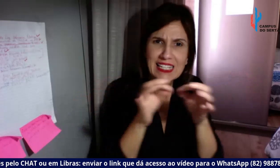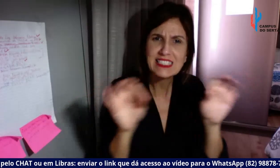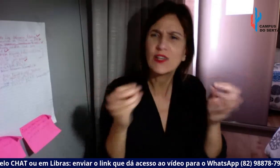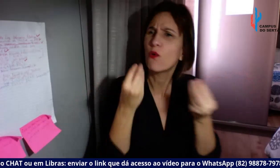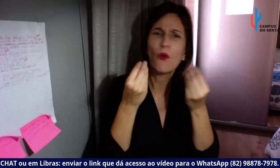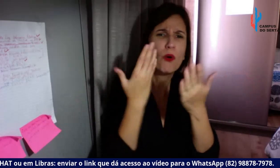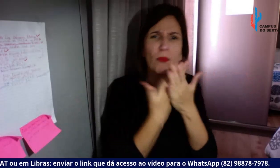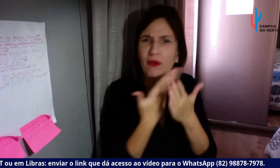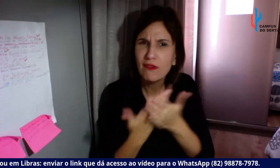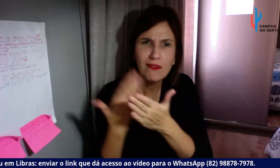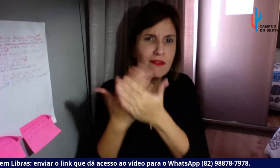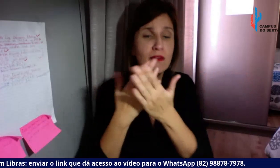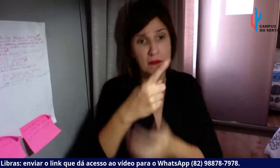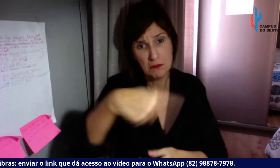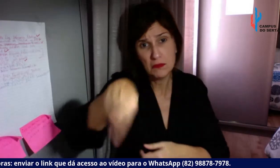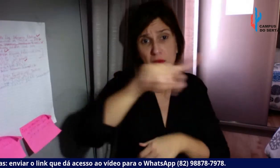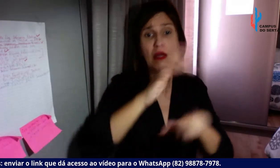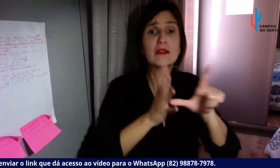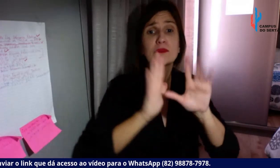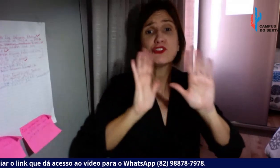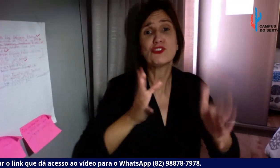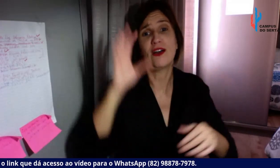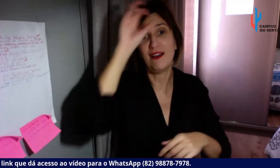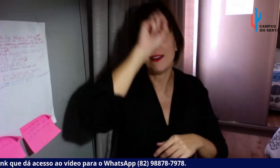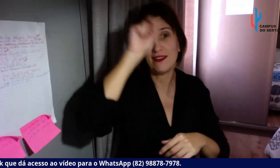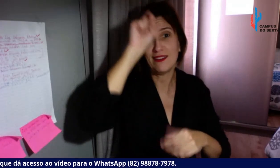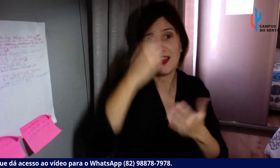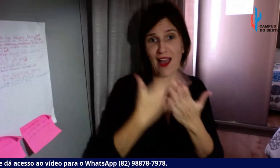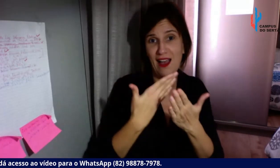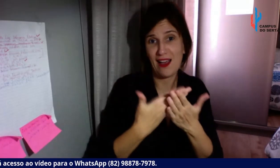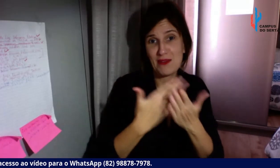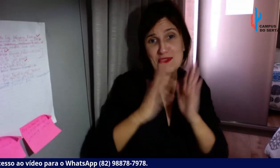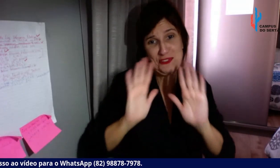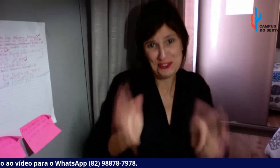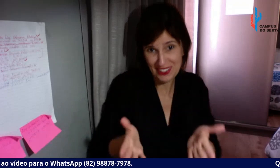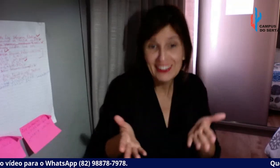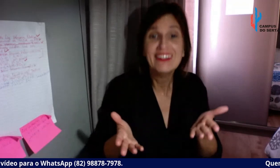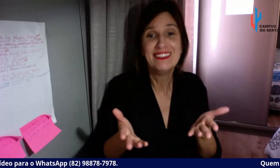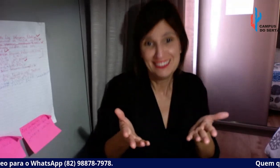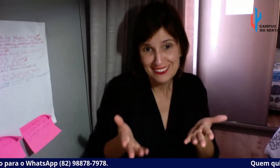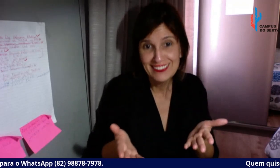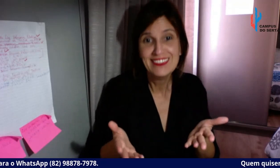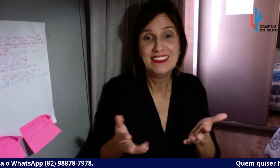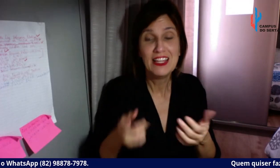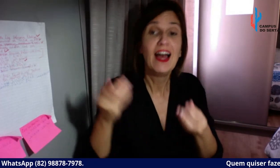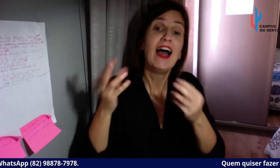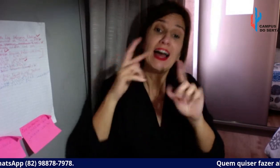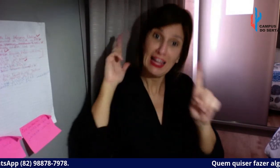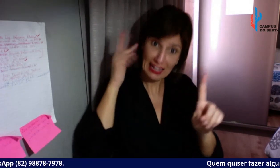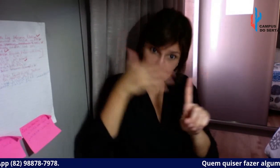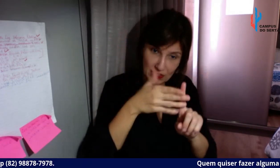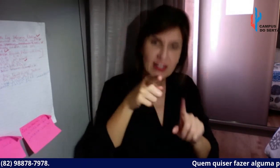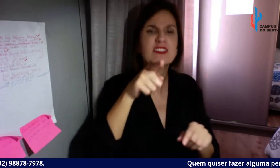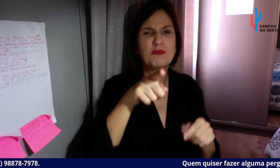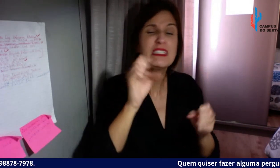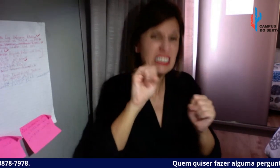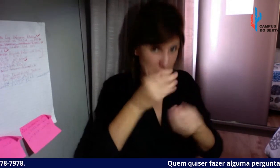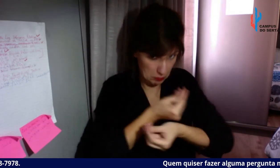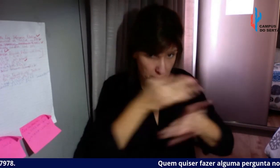trabalho de linguística, né, abordando os diferentes níveis de análise, fonética, fonologia, morfologia,